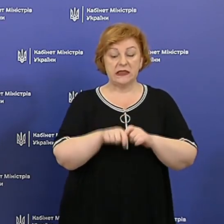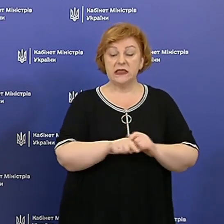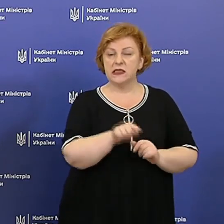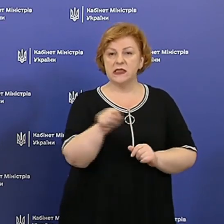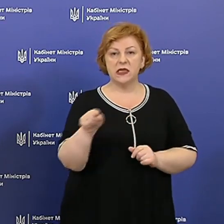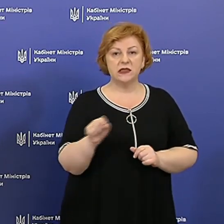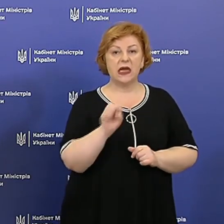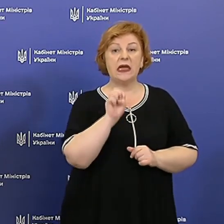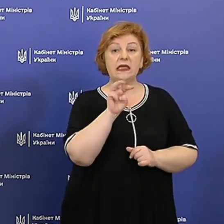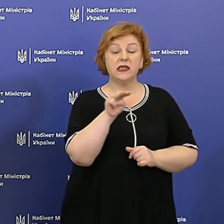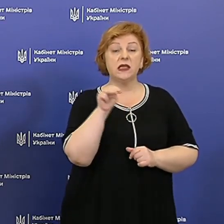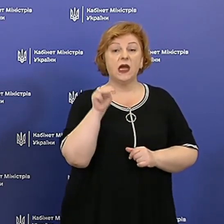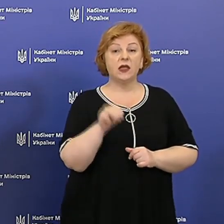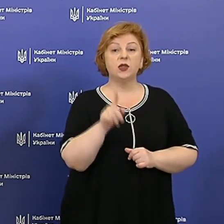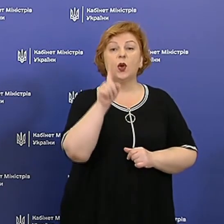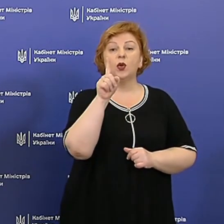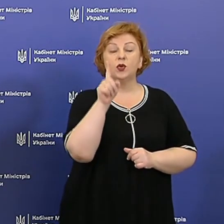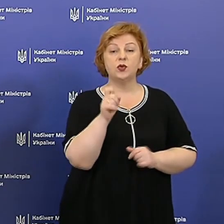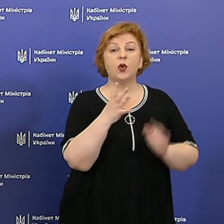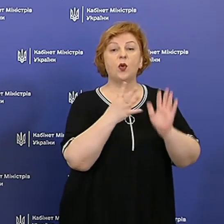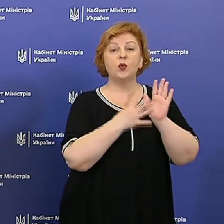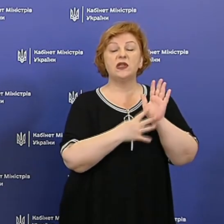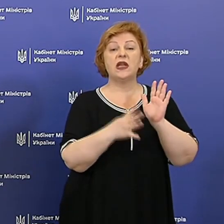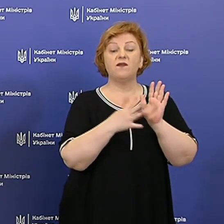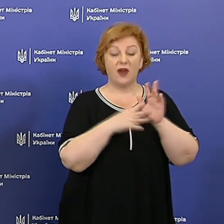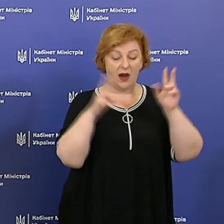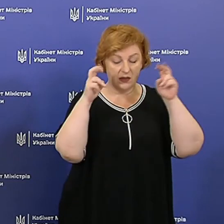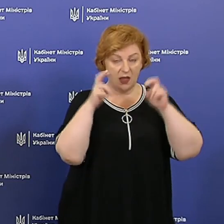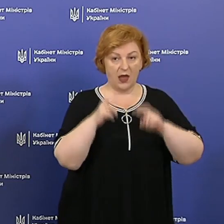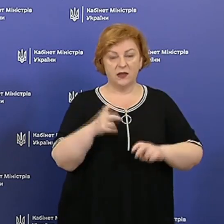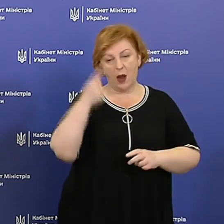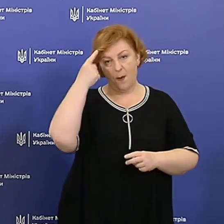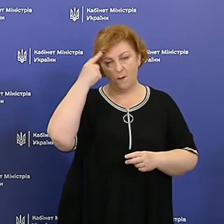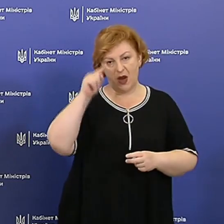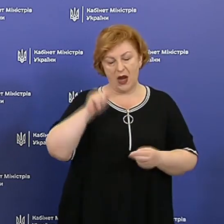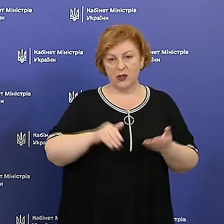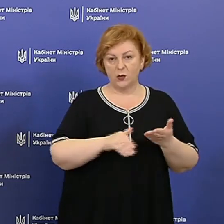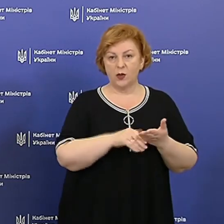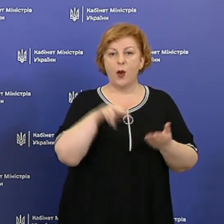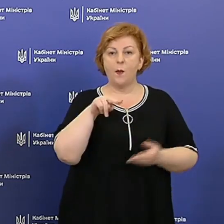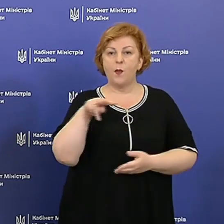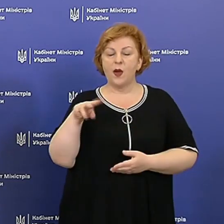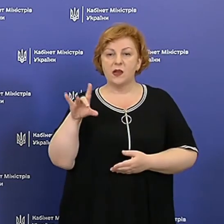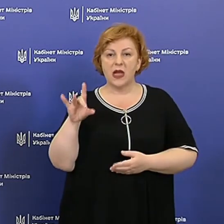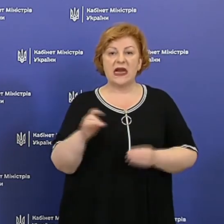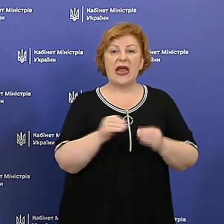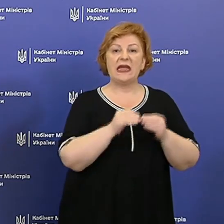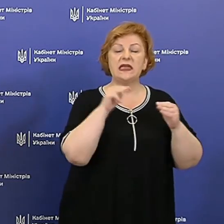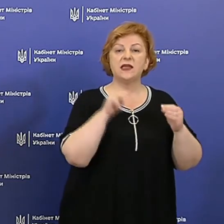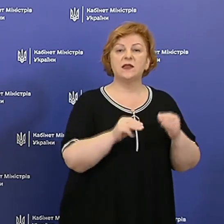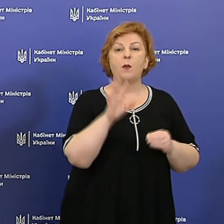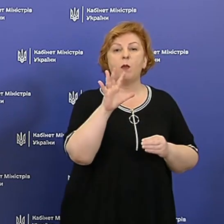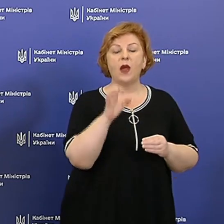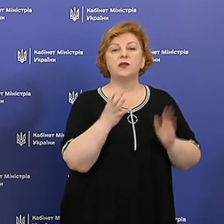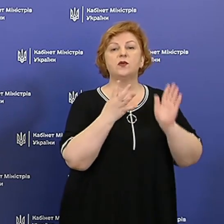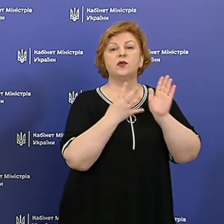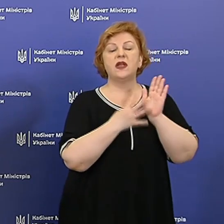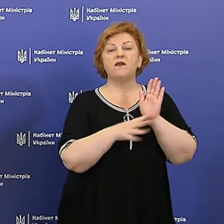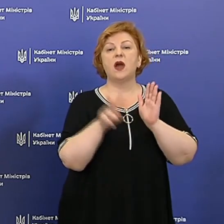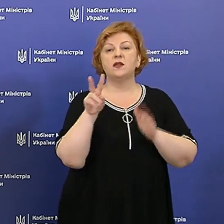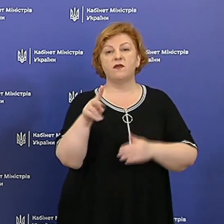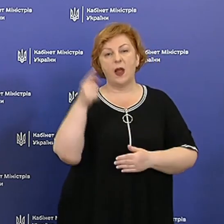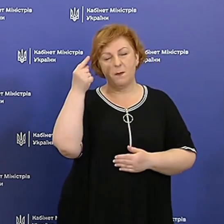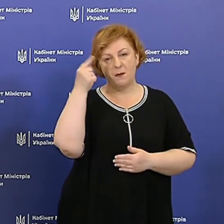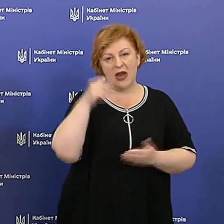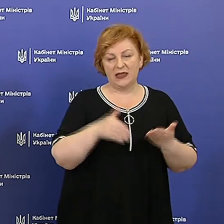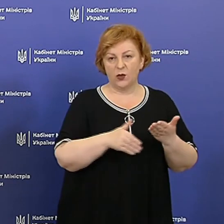них 13 199 досліджень методом ПЛР, а також 10 592 методом